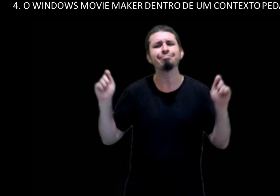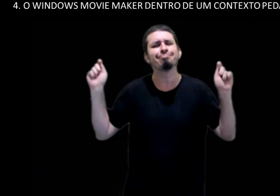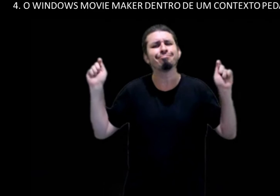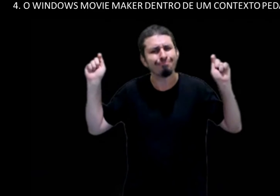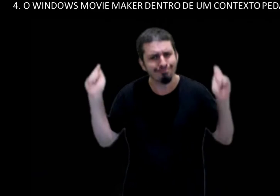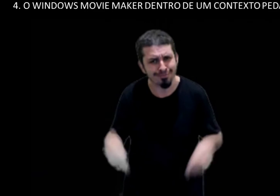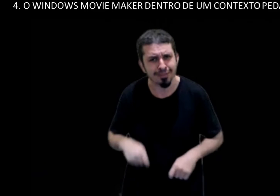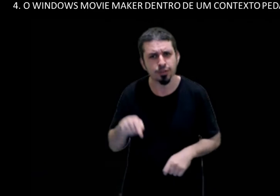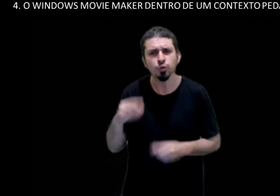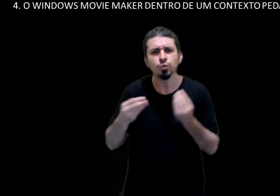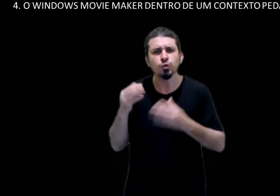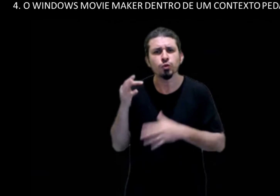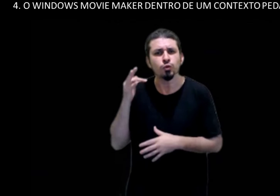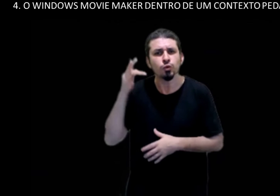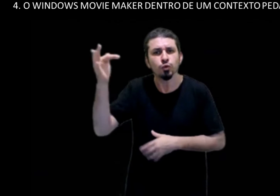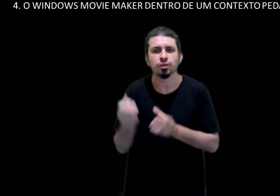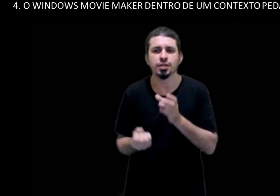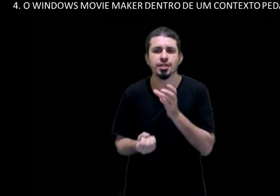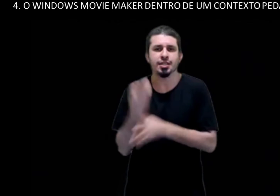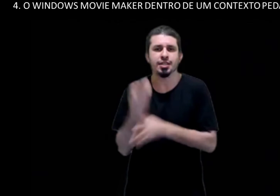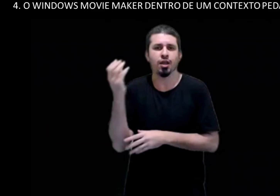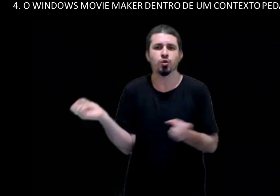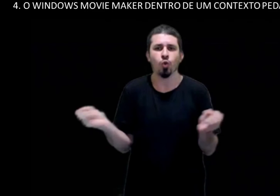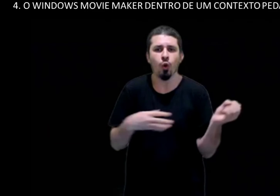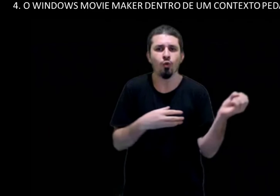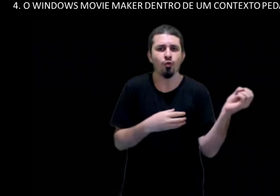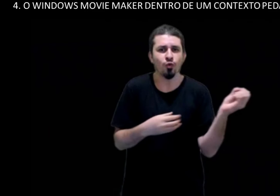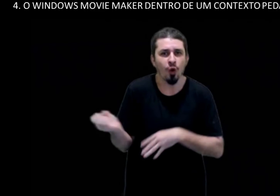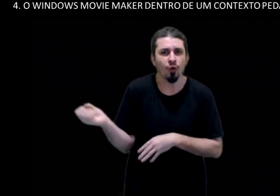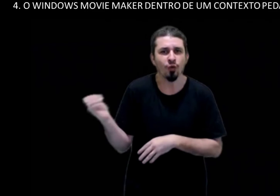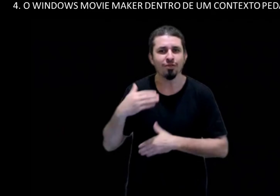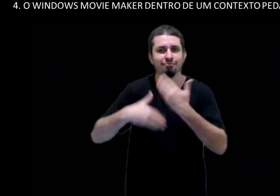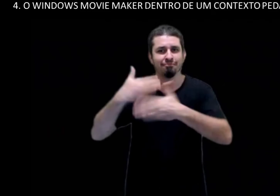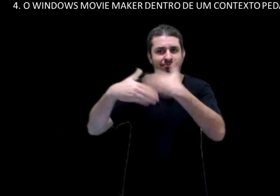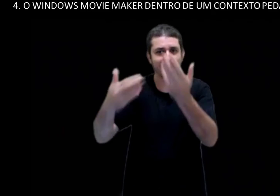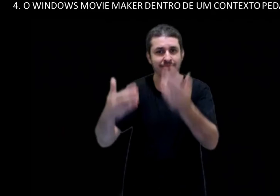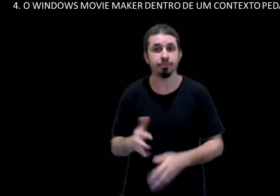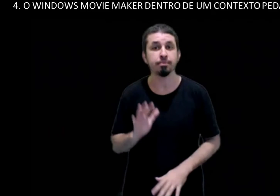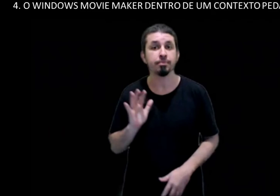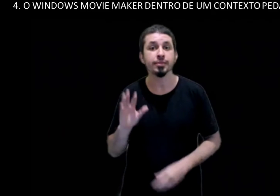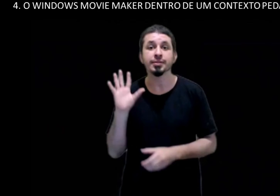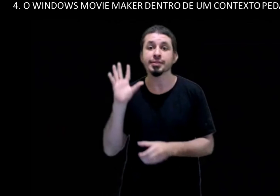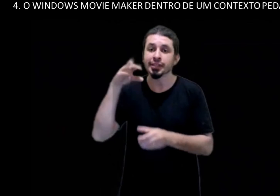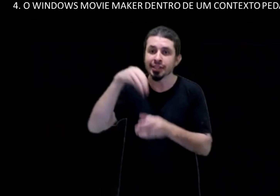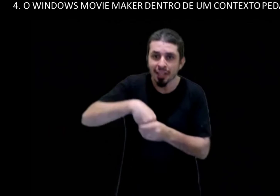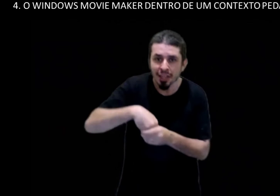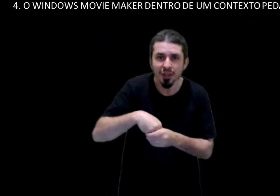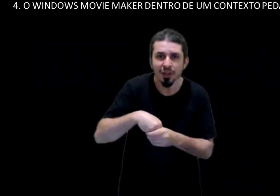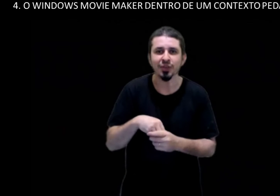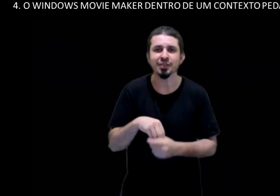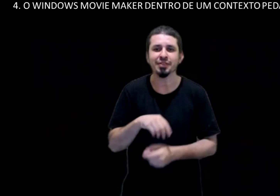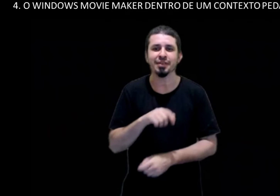permite antever novas ferramentas de produção de conhecimento, em que alunos, Professores,